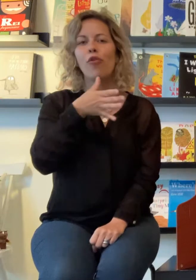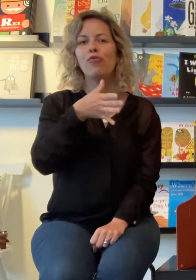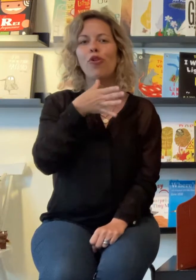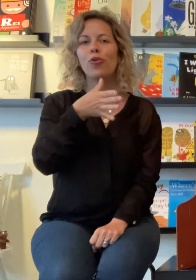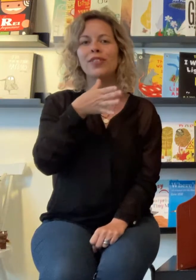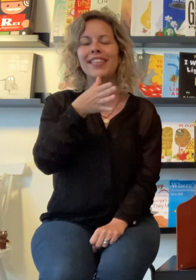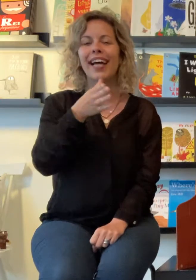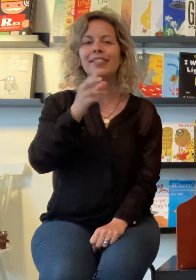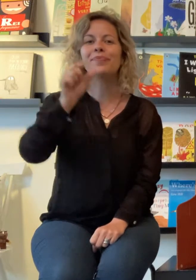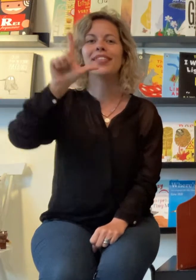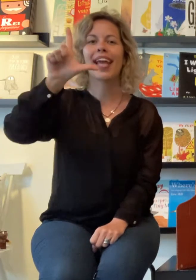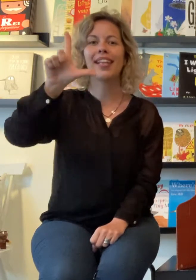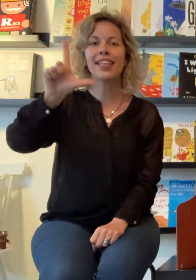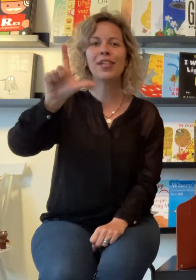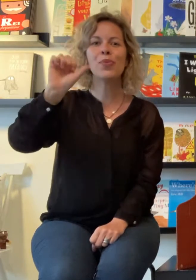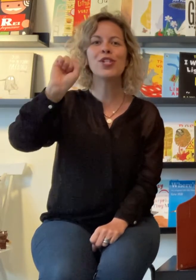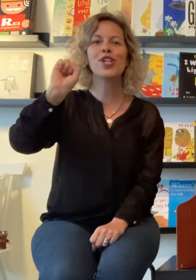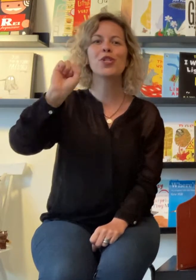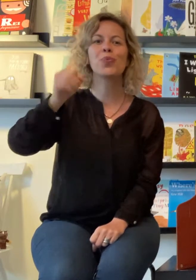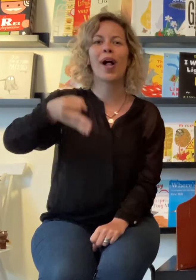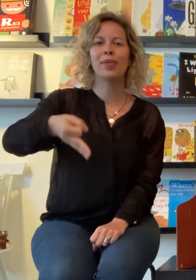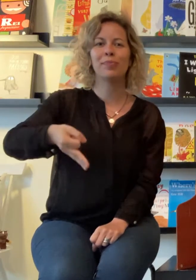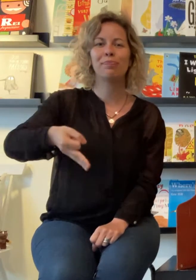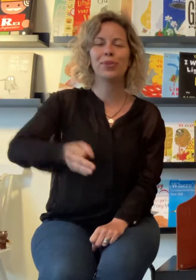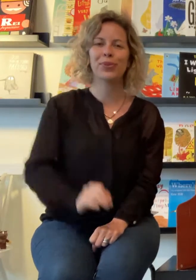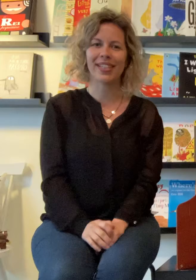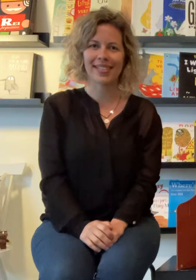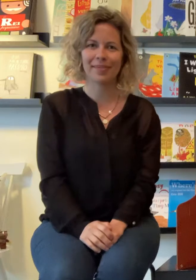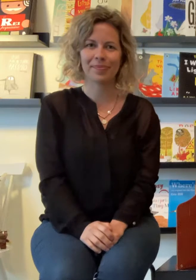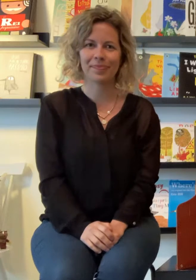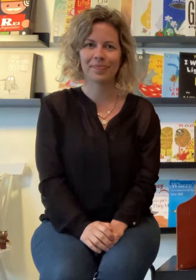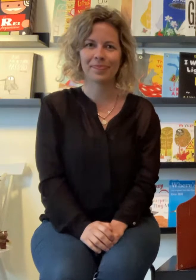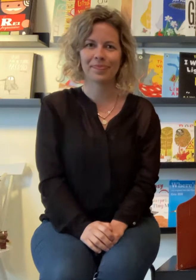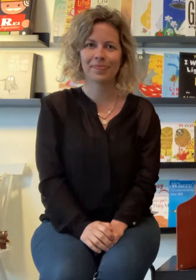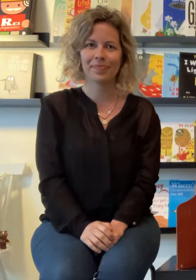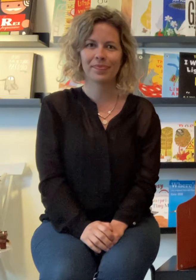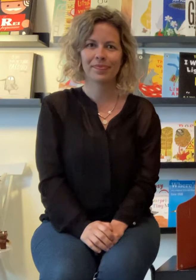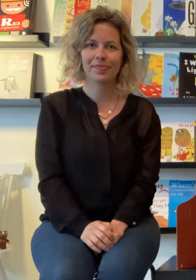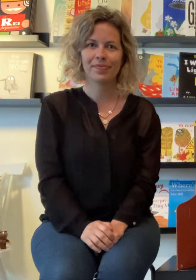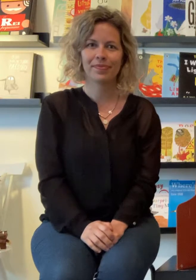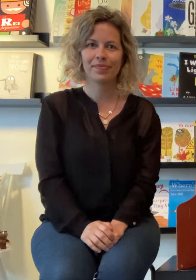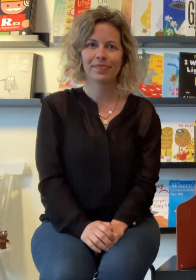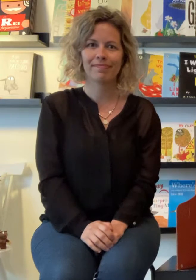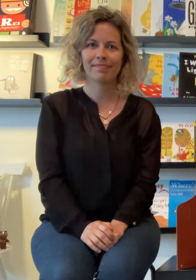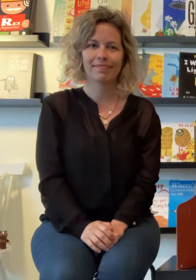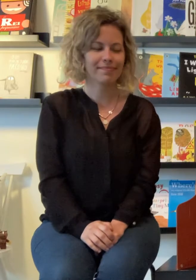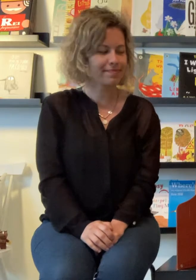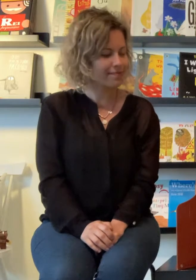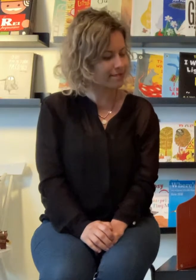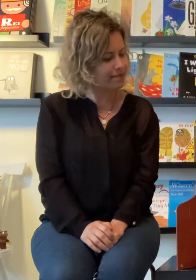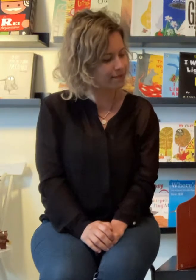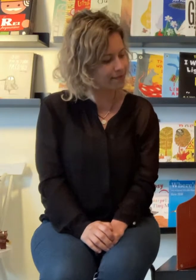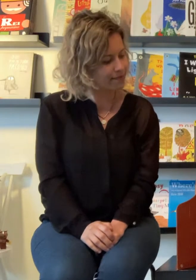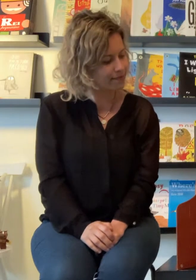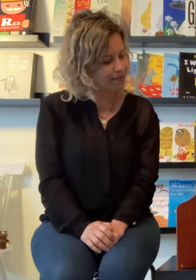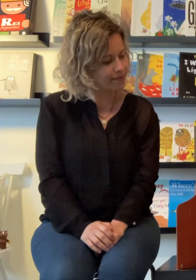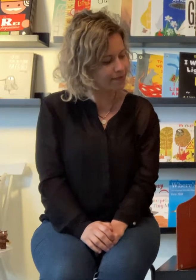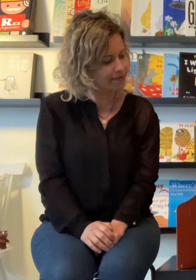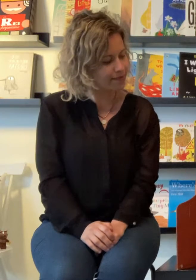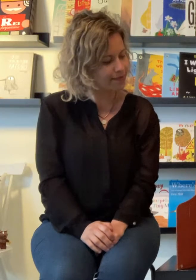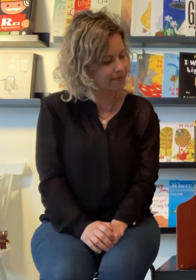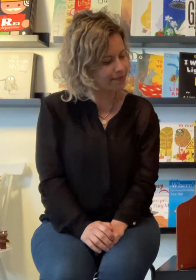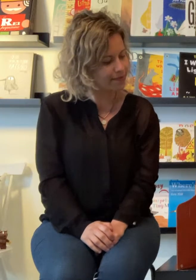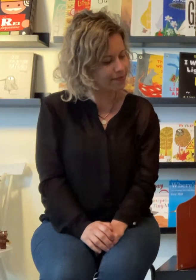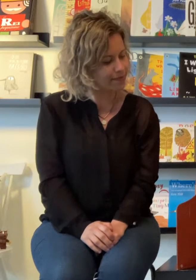eu vou contar em língua gestual portuguesa. E vamos utilizar esta caixa de